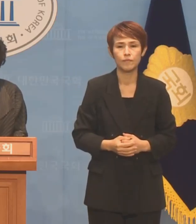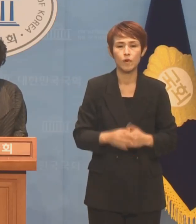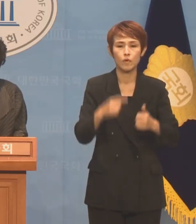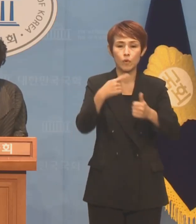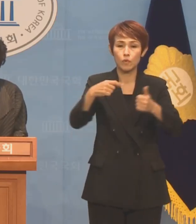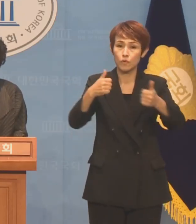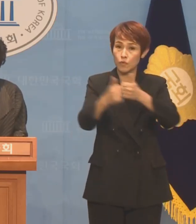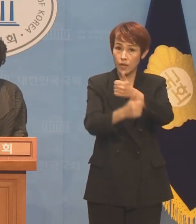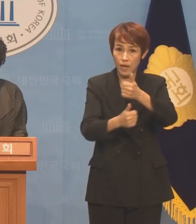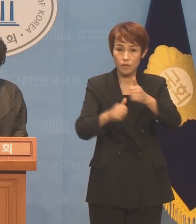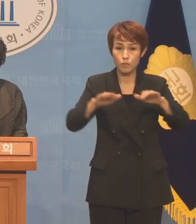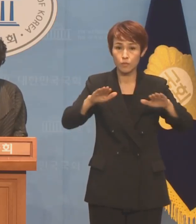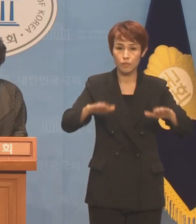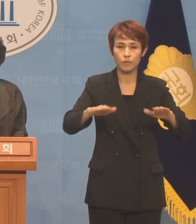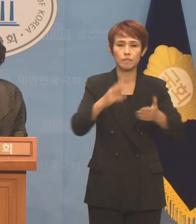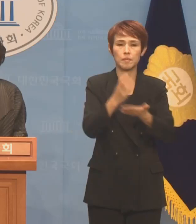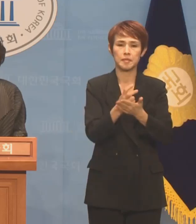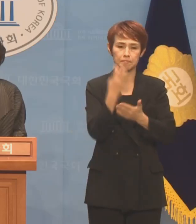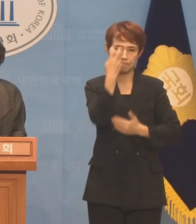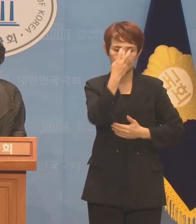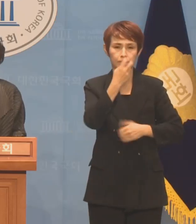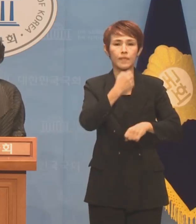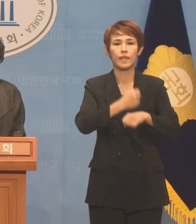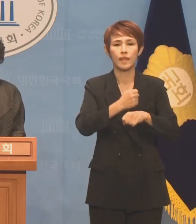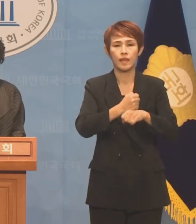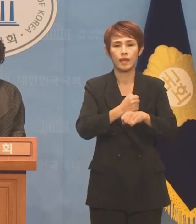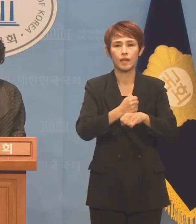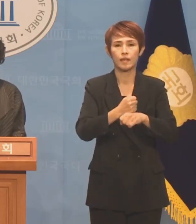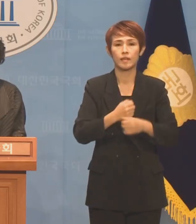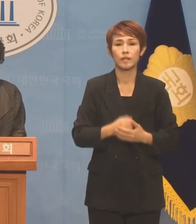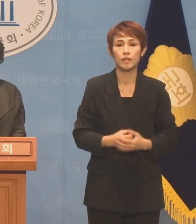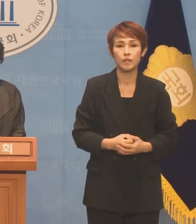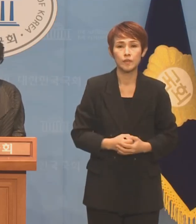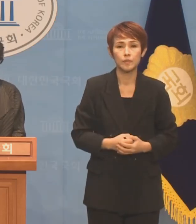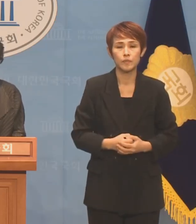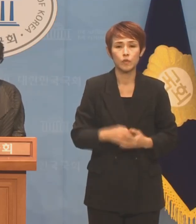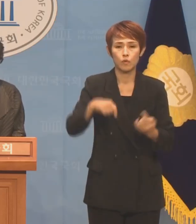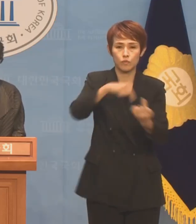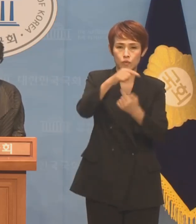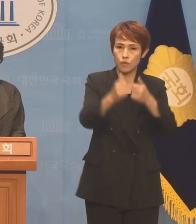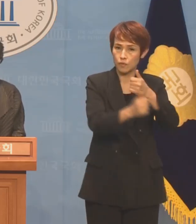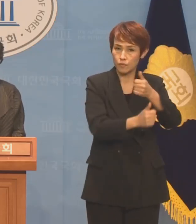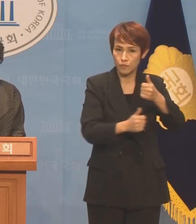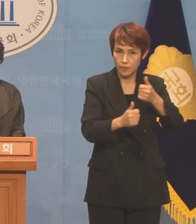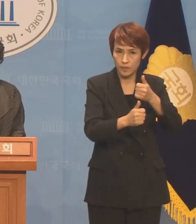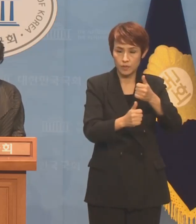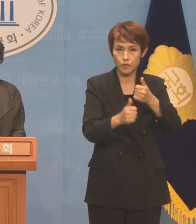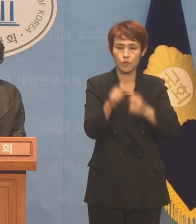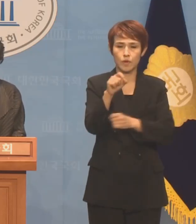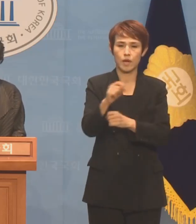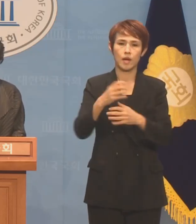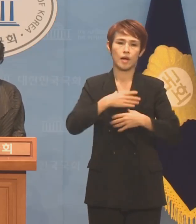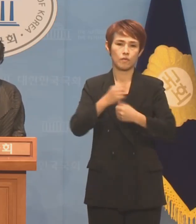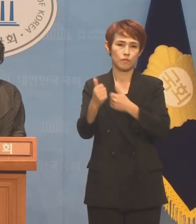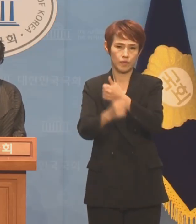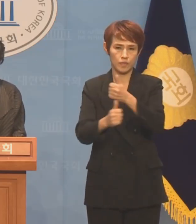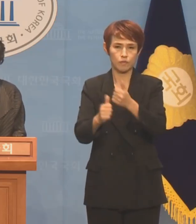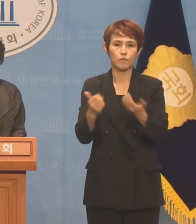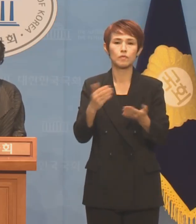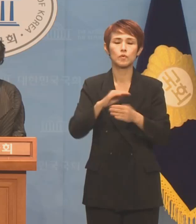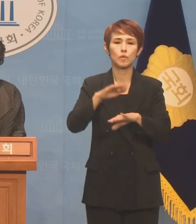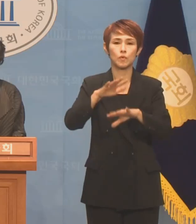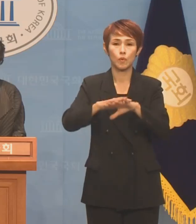교육위원회는 오늘 법안 심사 소위를 열어서 법안을 심사하고 운영위, 행안위,